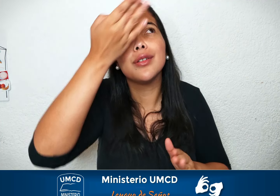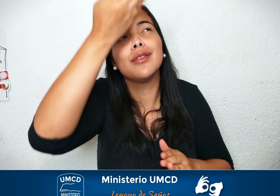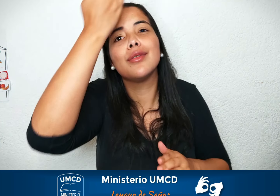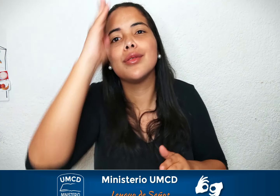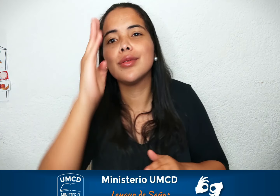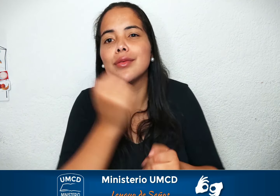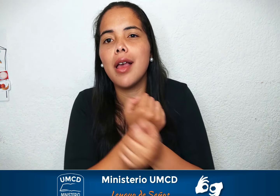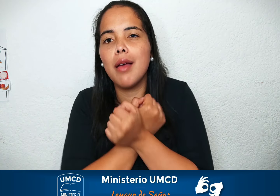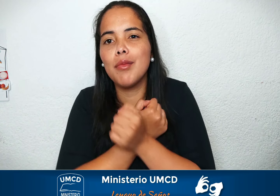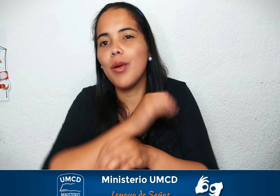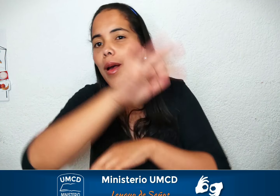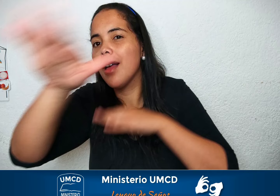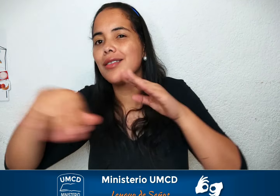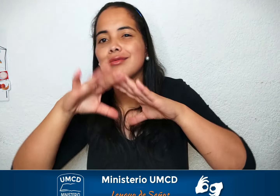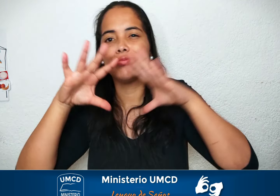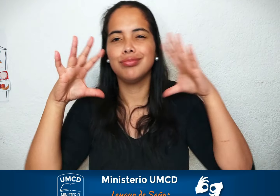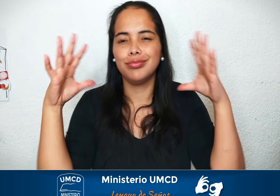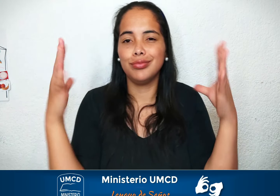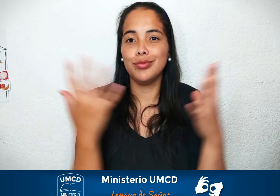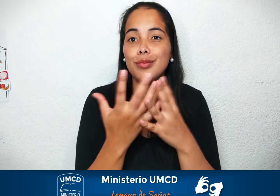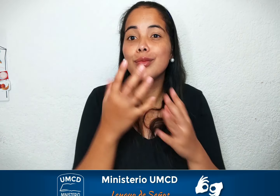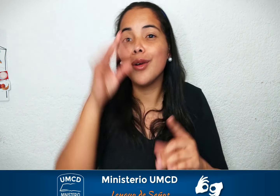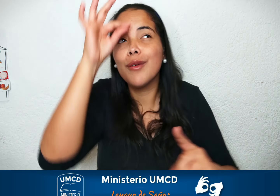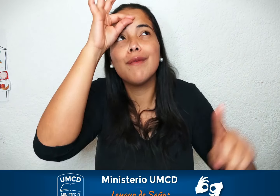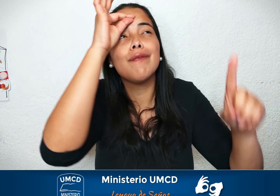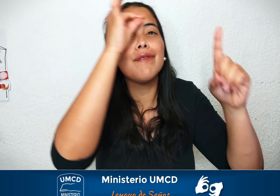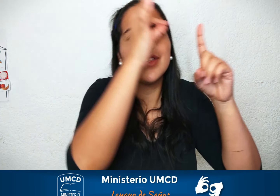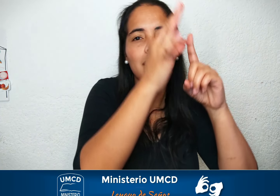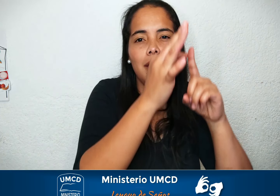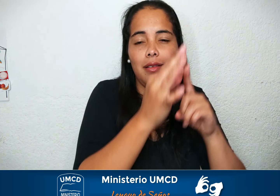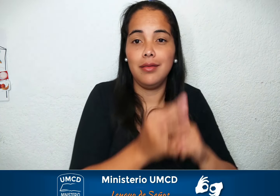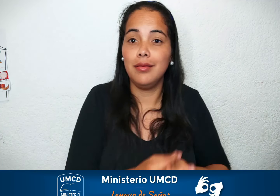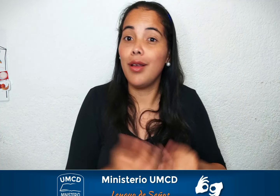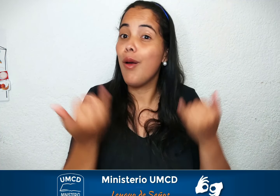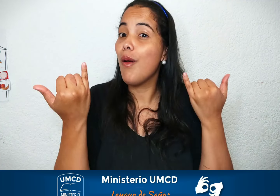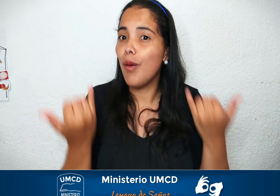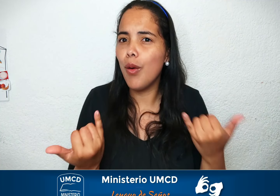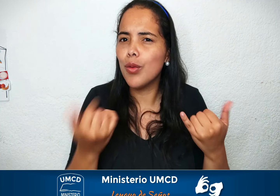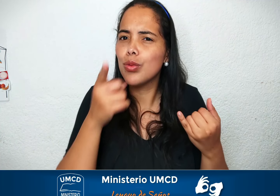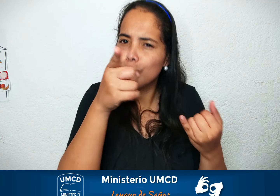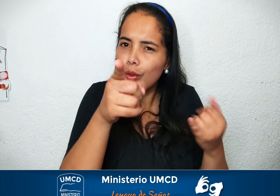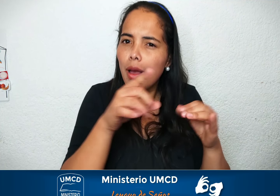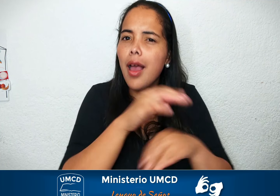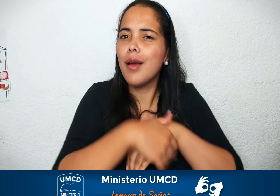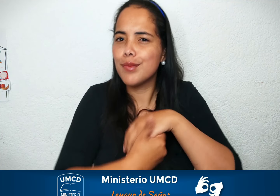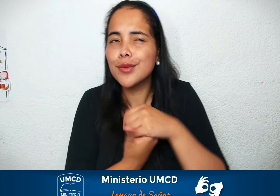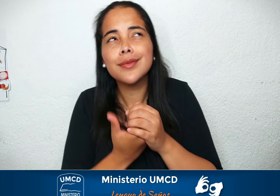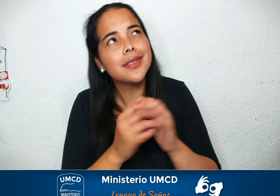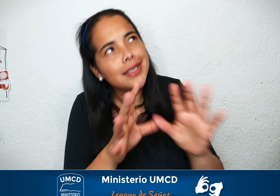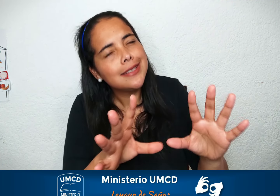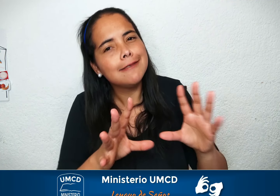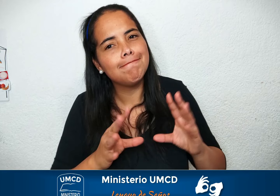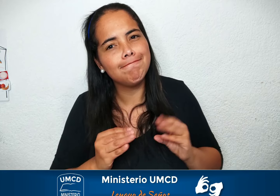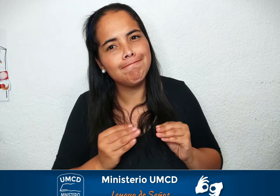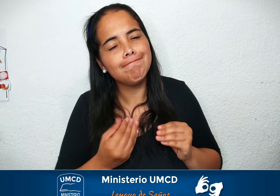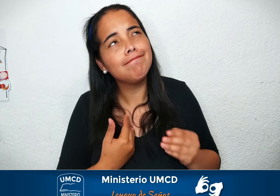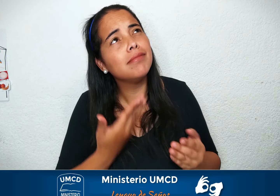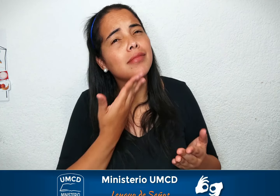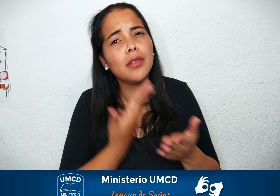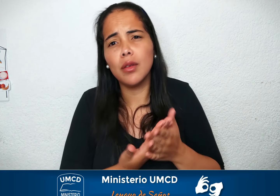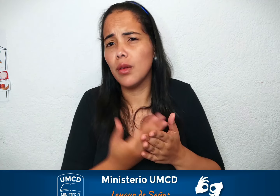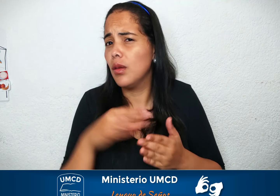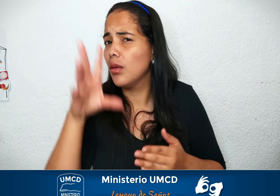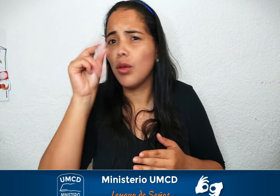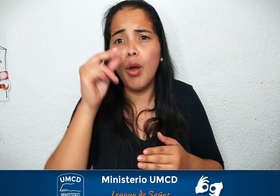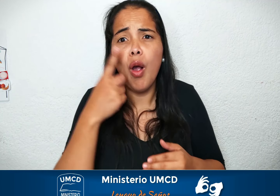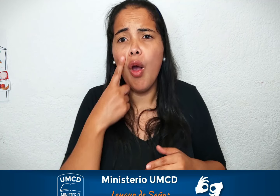de la gracia que nosotros recibimos por fe. Dios nos otorga esto de una manera gratuita. El hombre